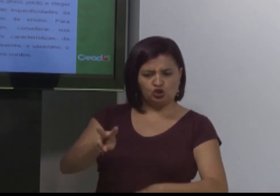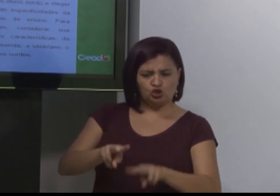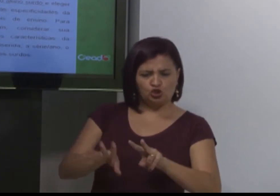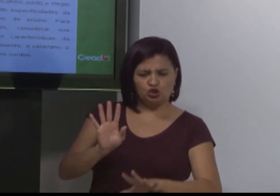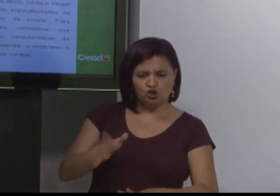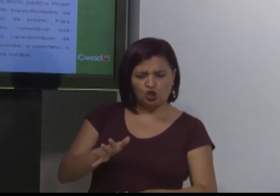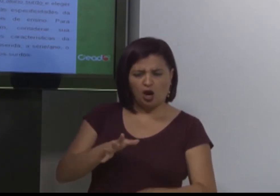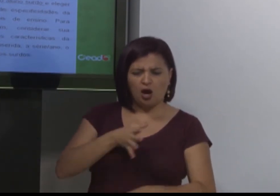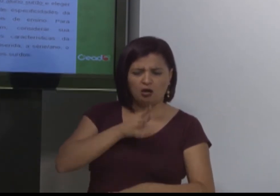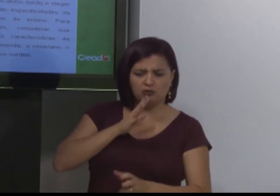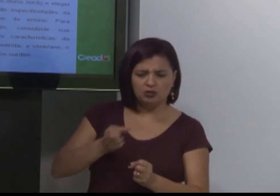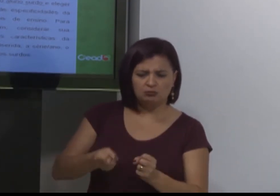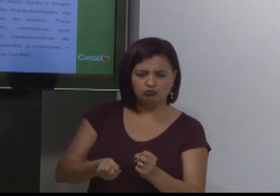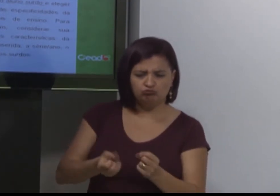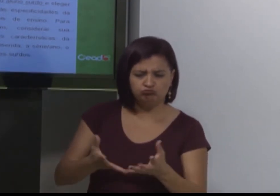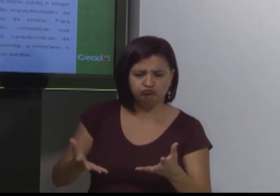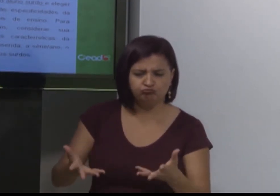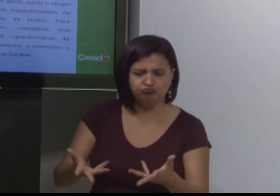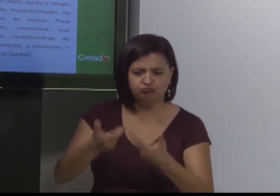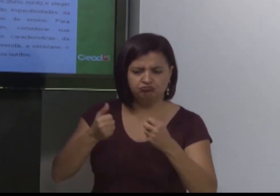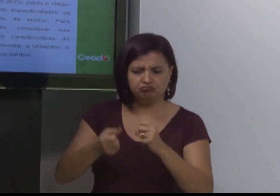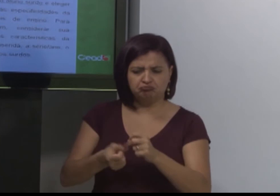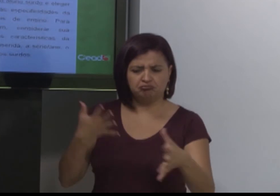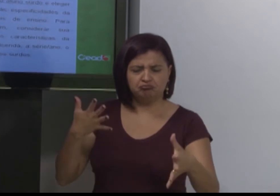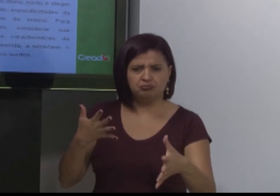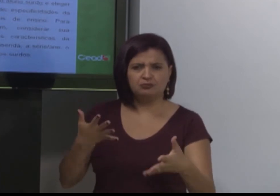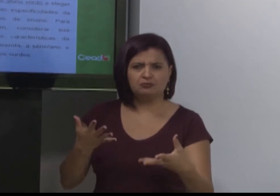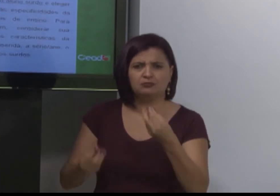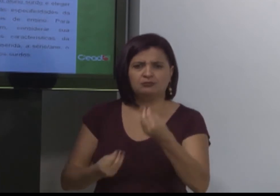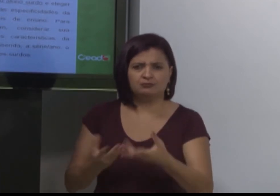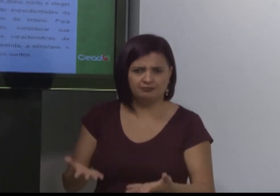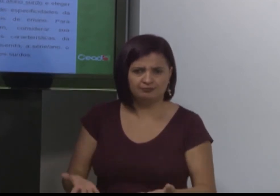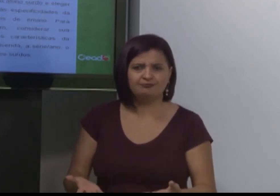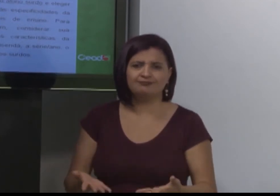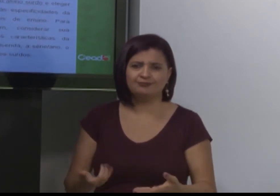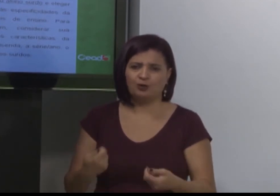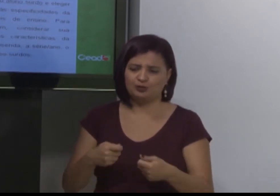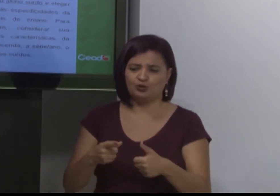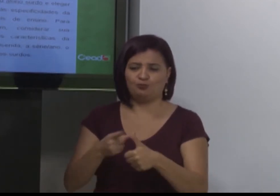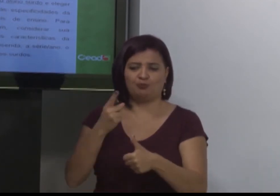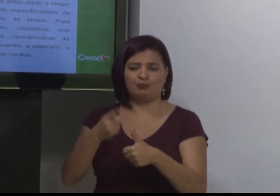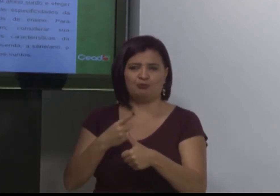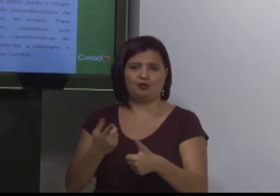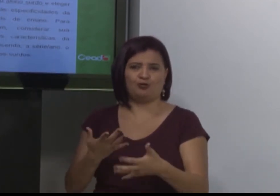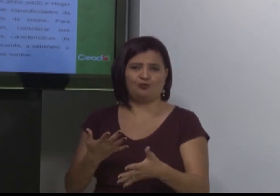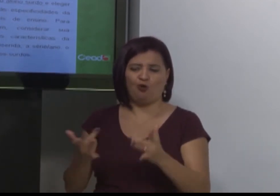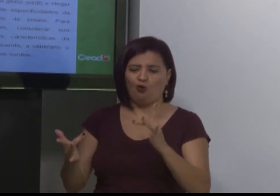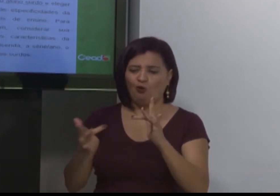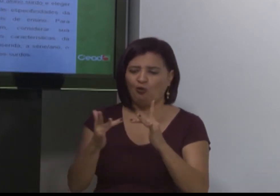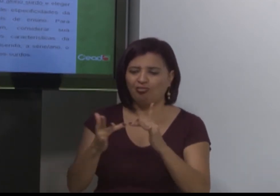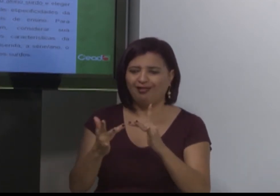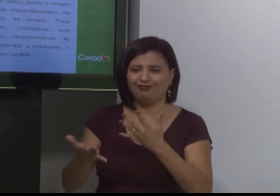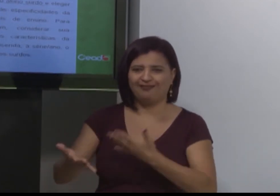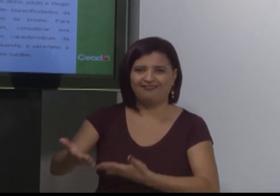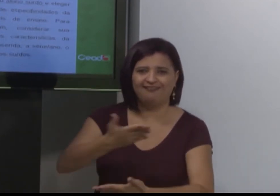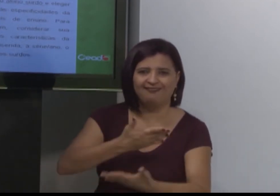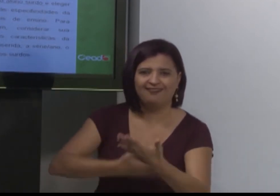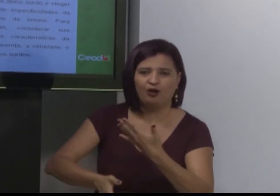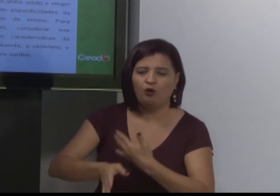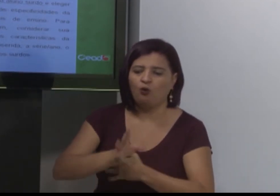E após essa avaliação, se ele é fluente em língua de sinais, o nível dele. Então, primeiro eu tenho que ter um contato com ele,